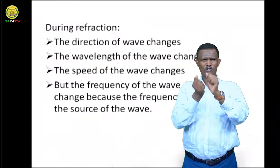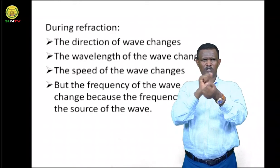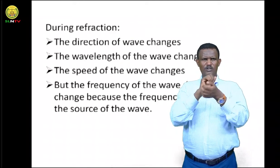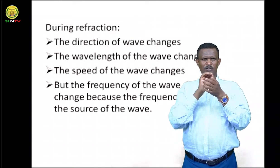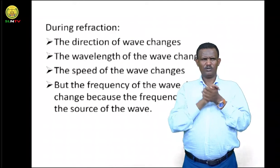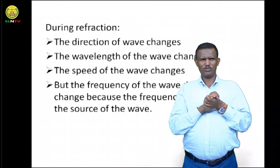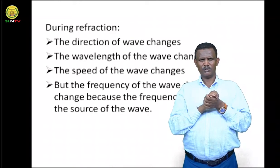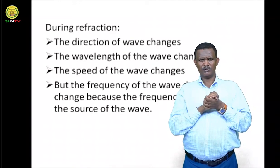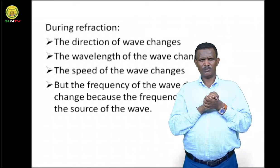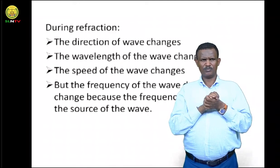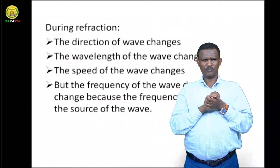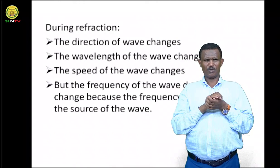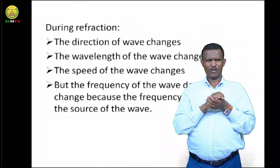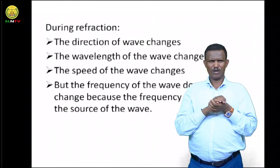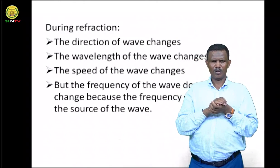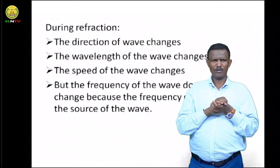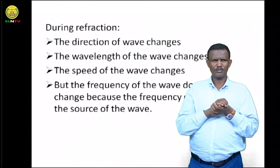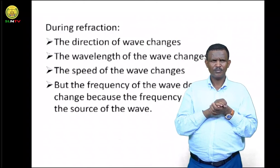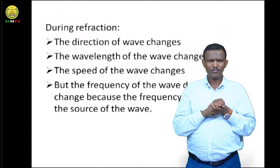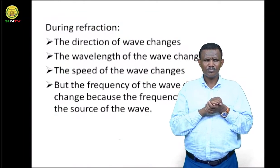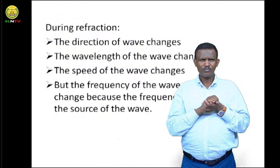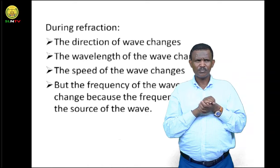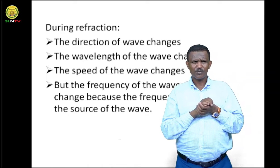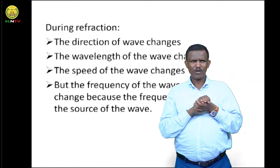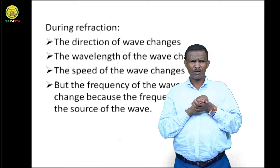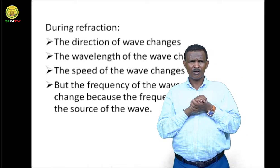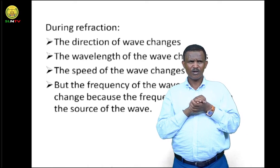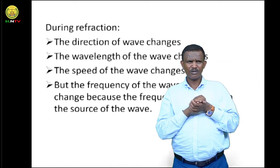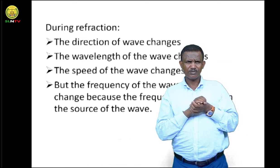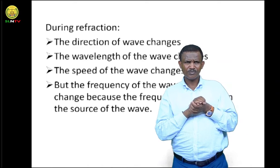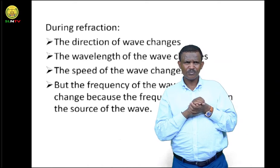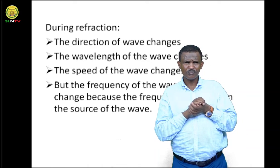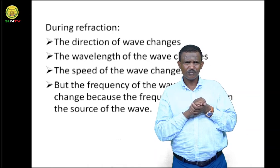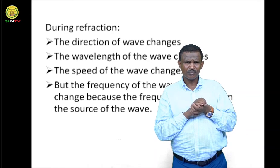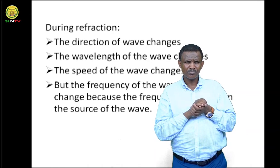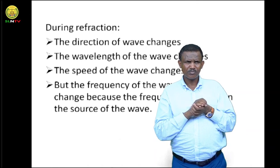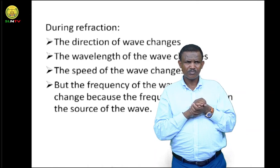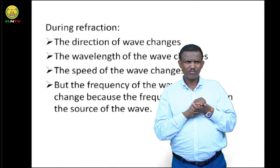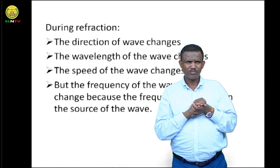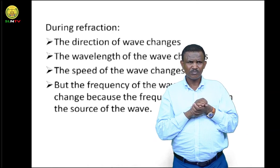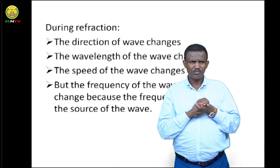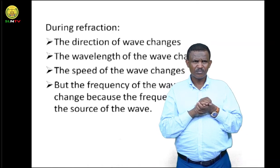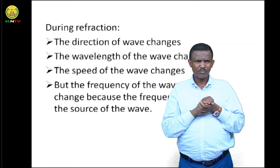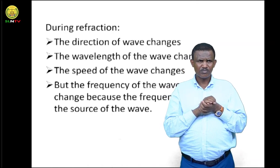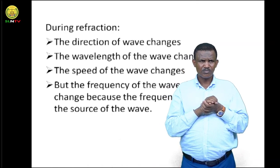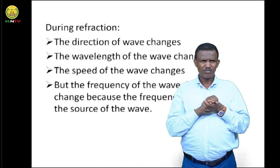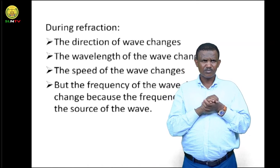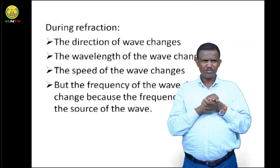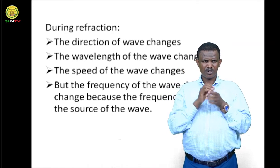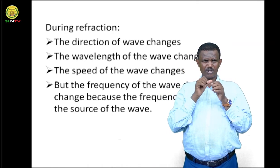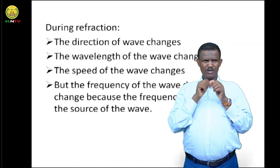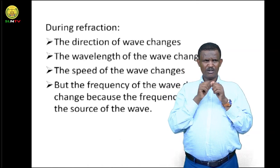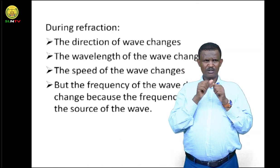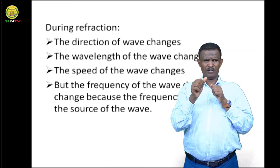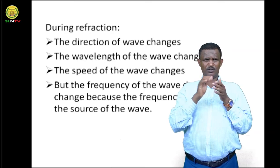low-ga marka loo gudbo aada bay isku dhowdhow yihiin laba sidoo kale waxaa saameynta ugu weyn ku yeelanaya speed-kii wave-ku